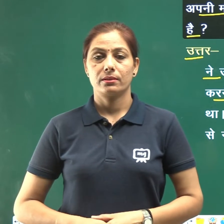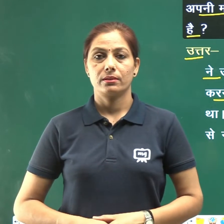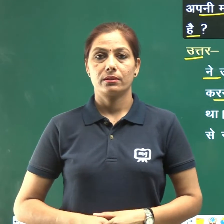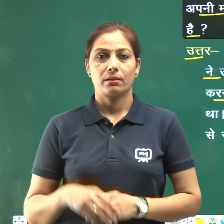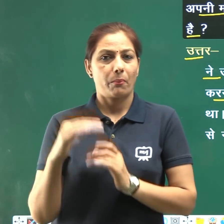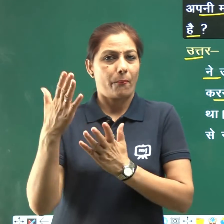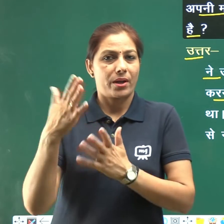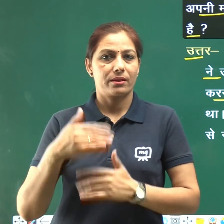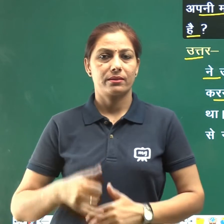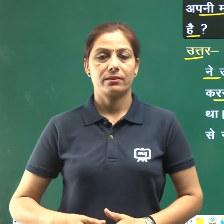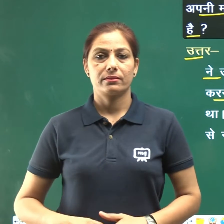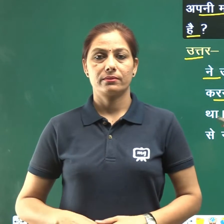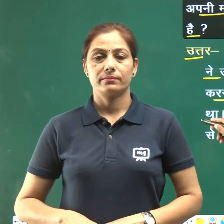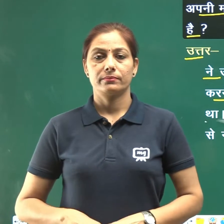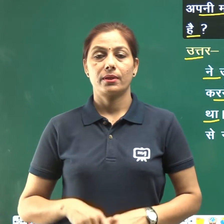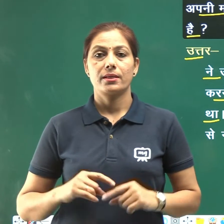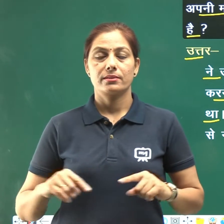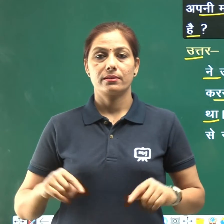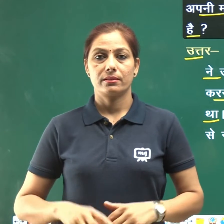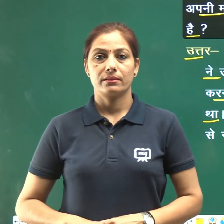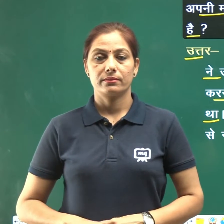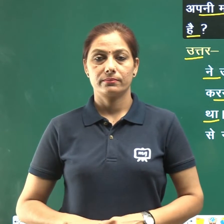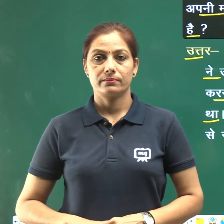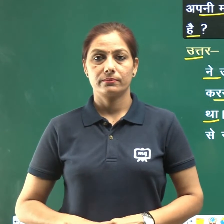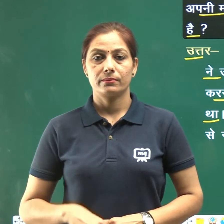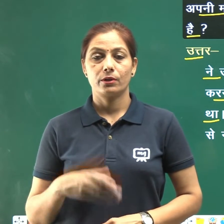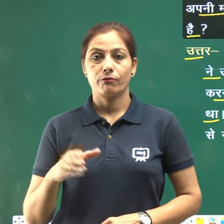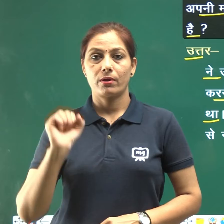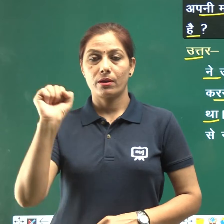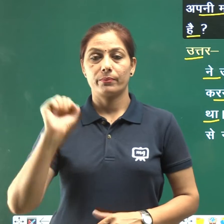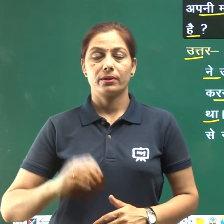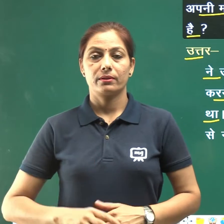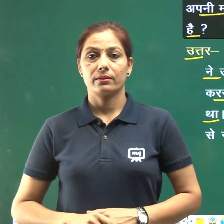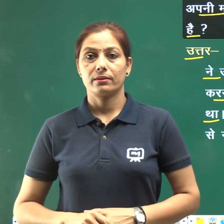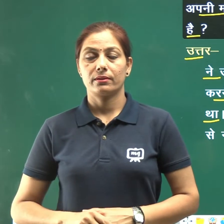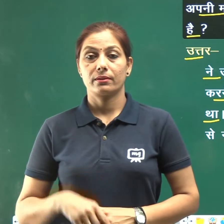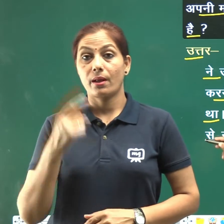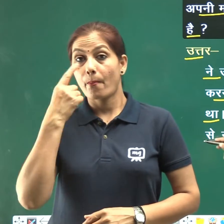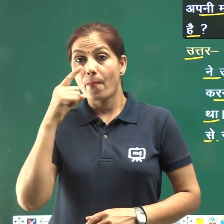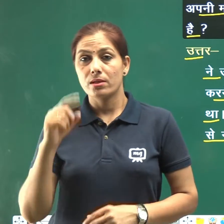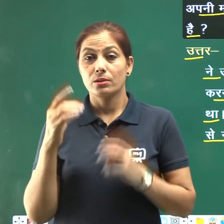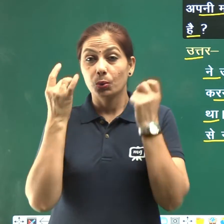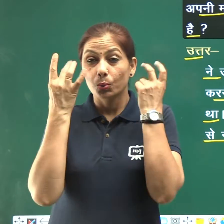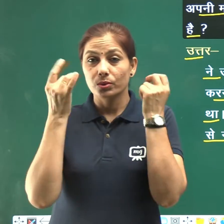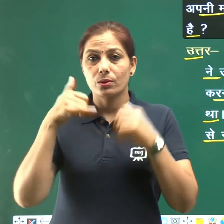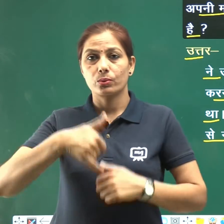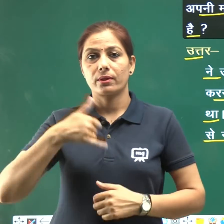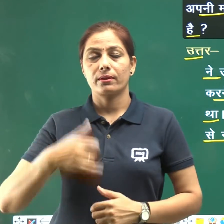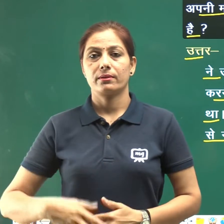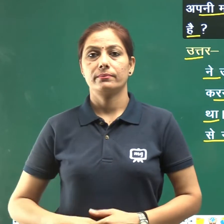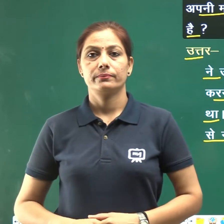मना कर दिया था, इसलिए वह अपनी मां से नाराज होता है।